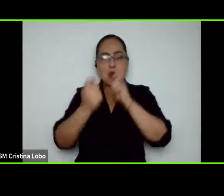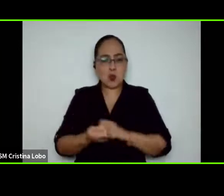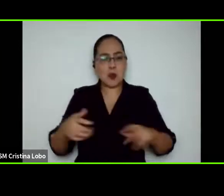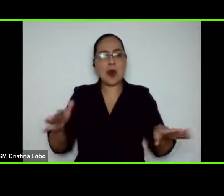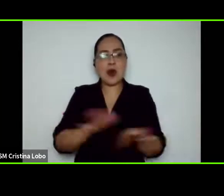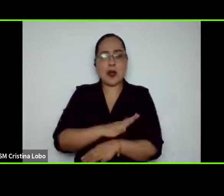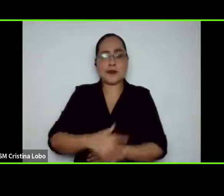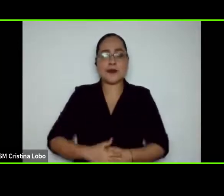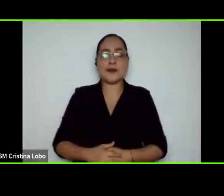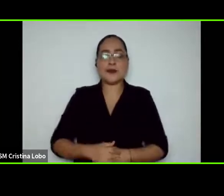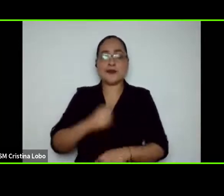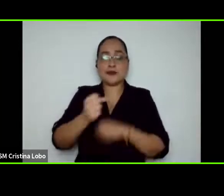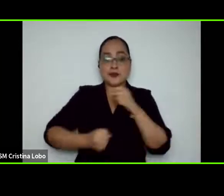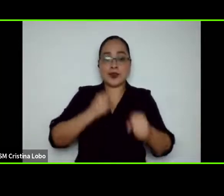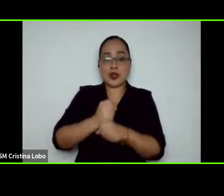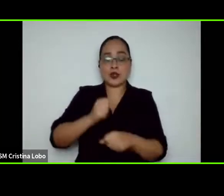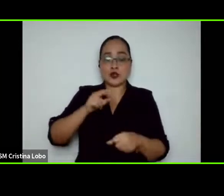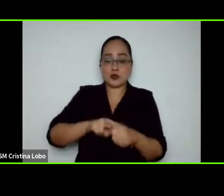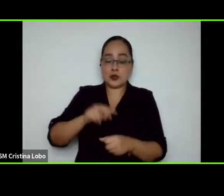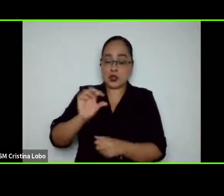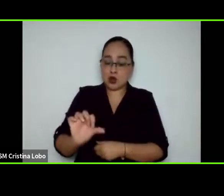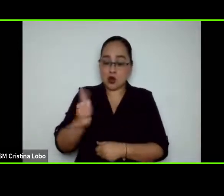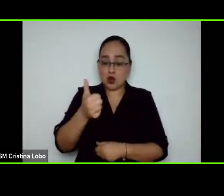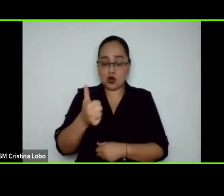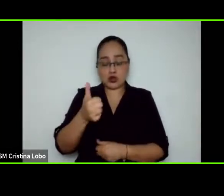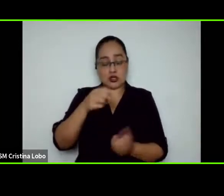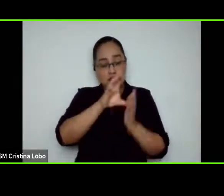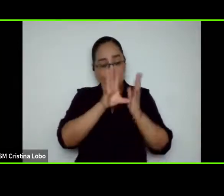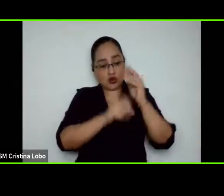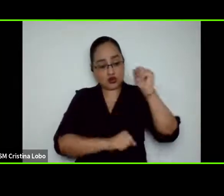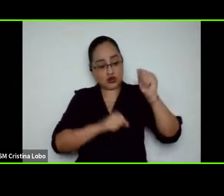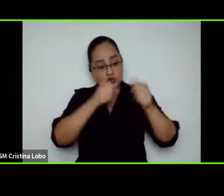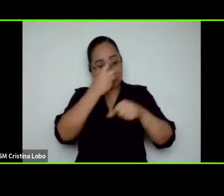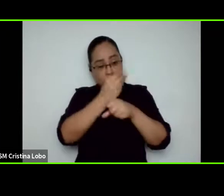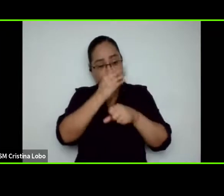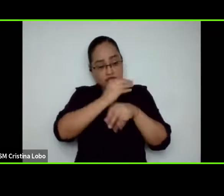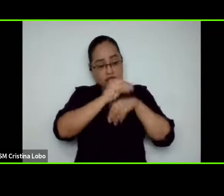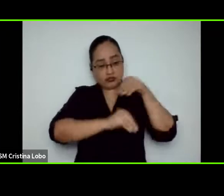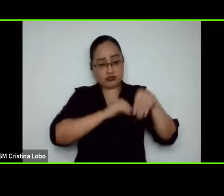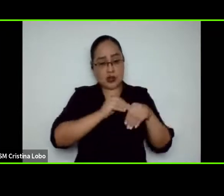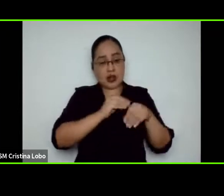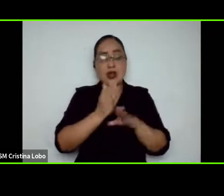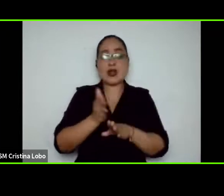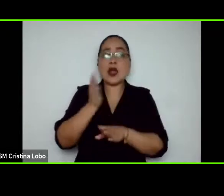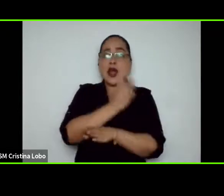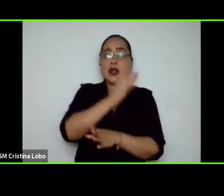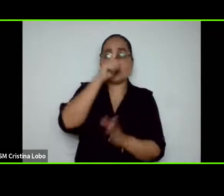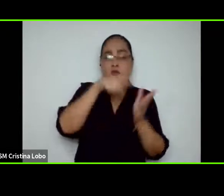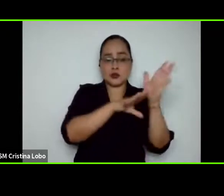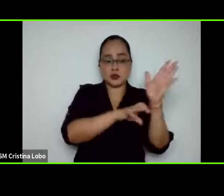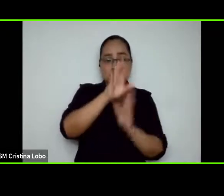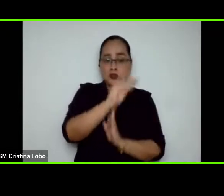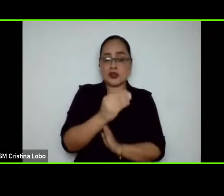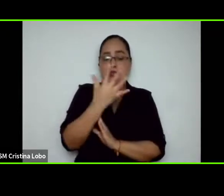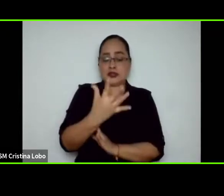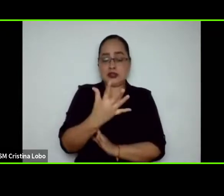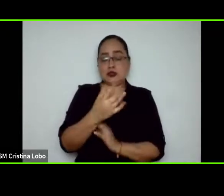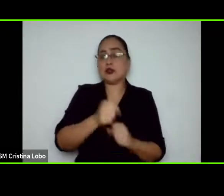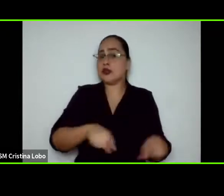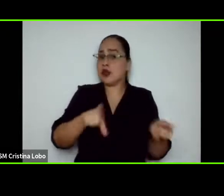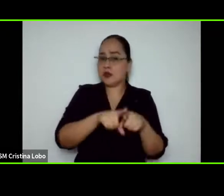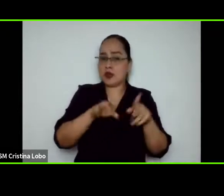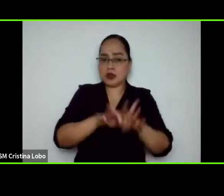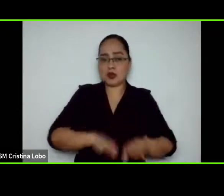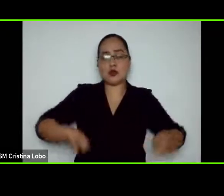esta reforma de 2011 pues tiene, digamos, así como la Constitución, la reforma de 1995 le dio un papel muy importante